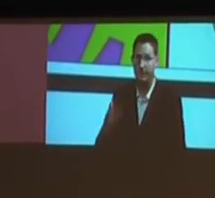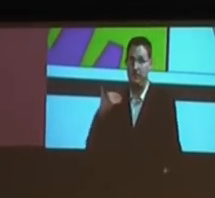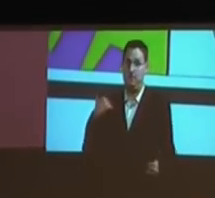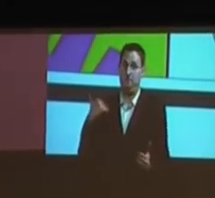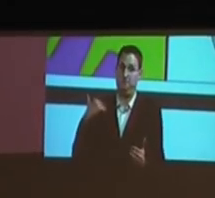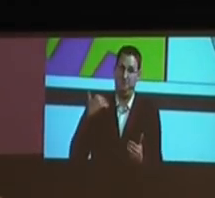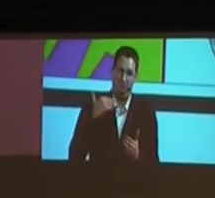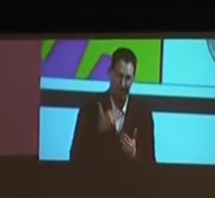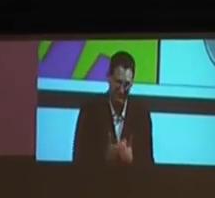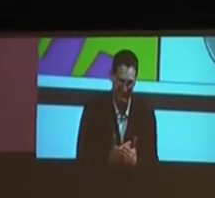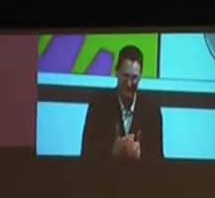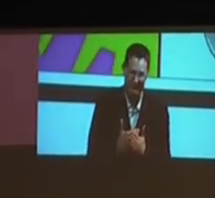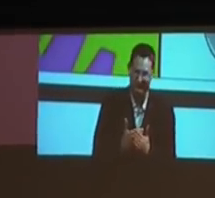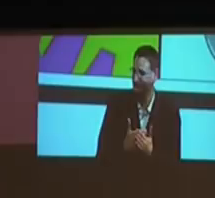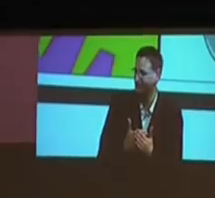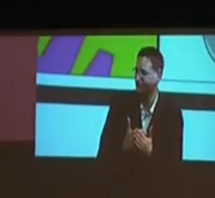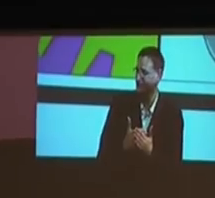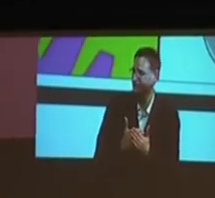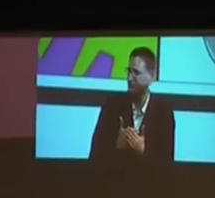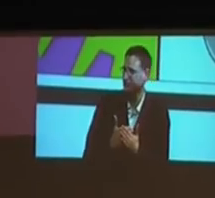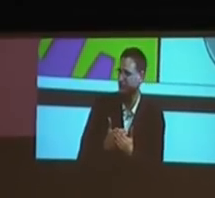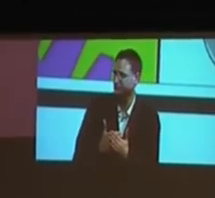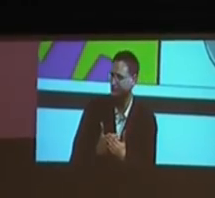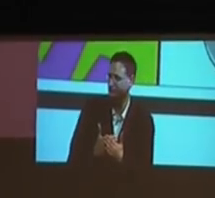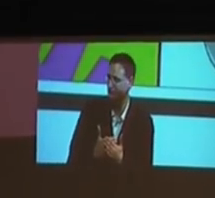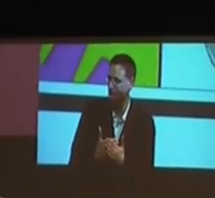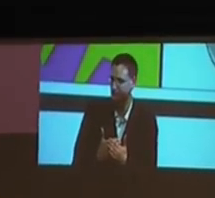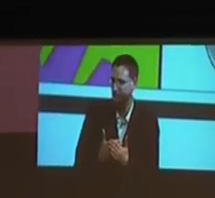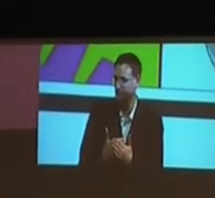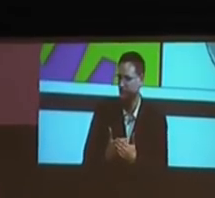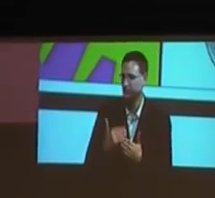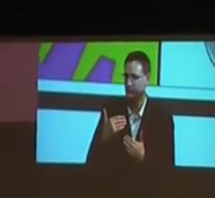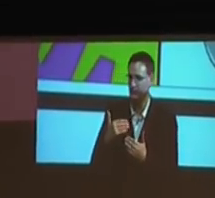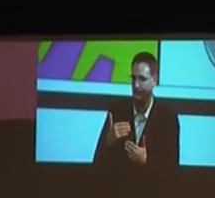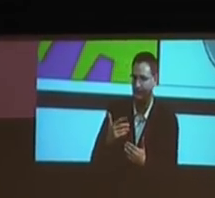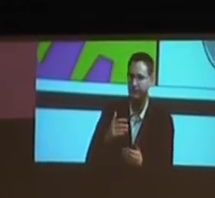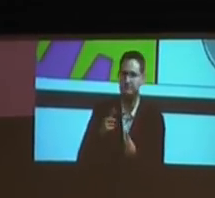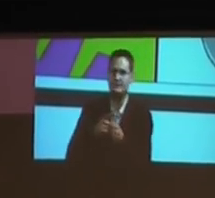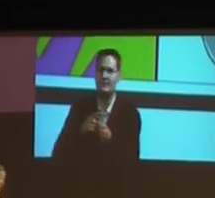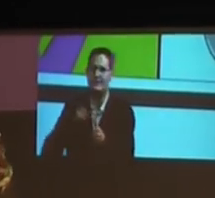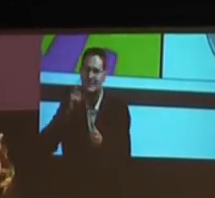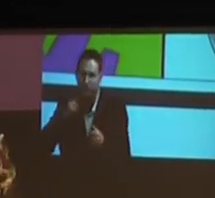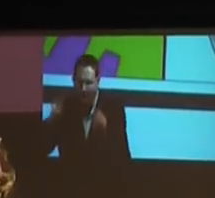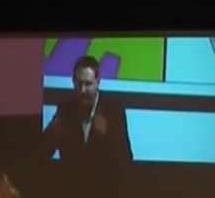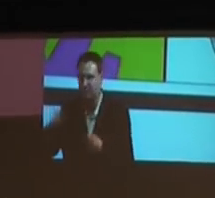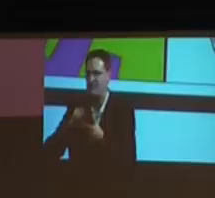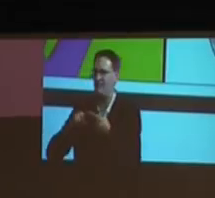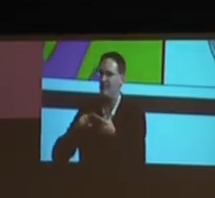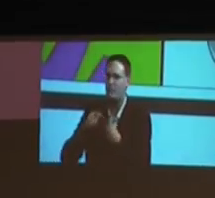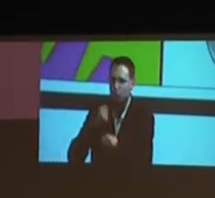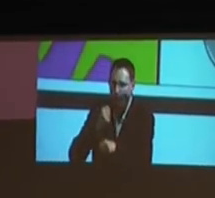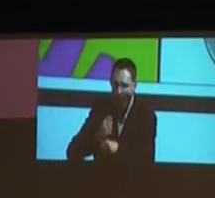Die Gebärdensprachgemeinschaft hat in der Vergangenheit Politiker oder auch Arbeitgeber etc.